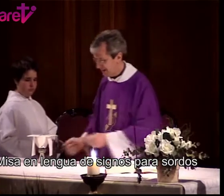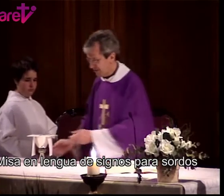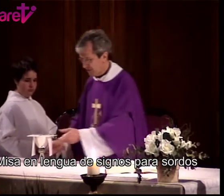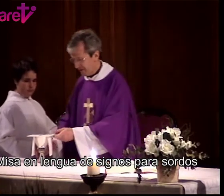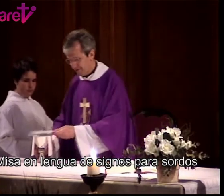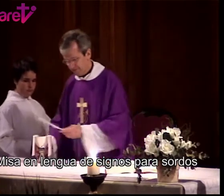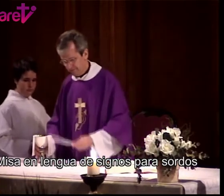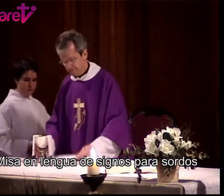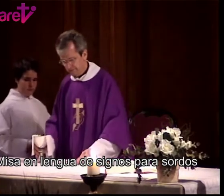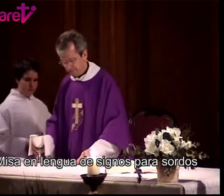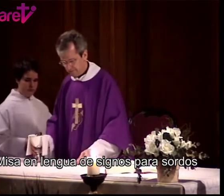Señor.